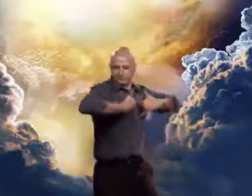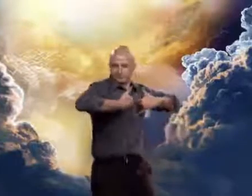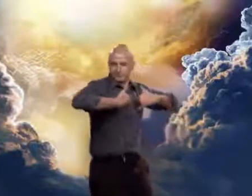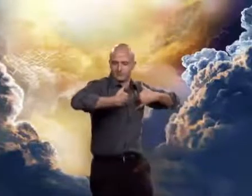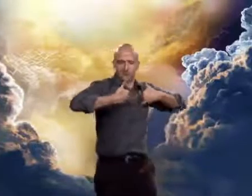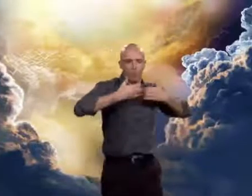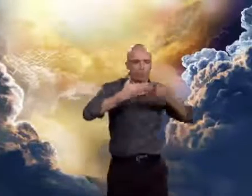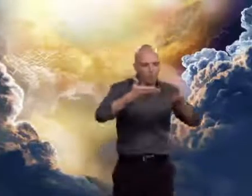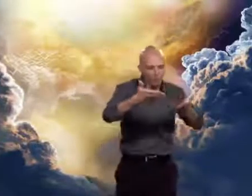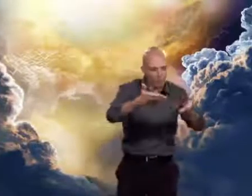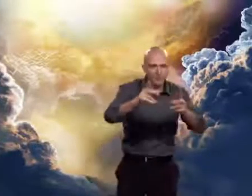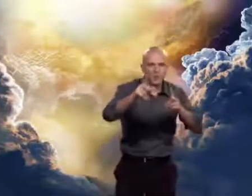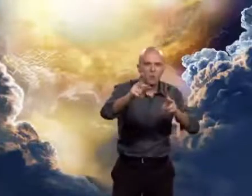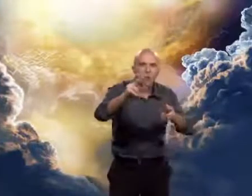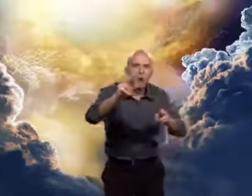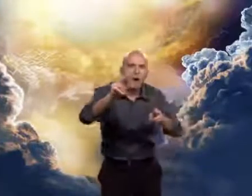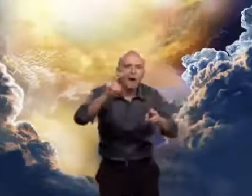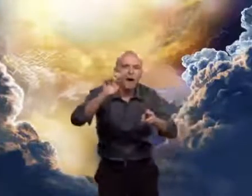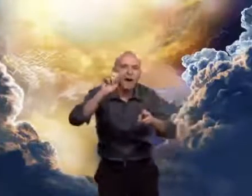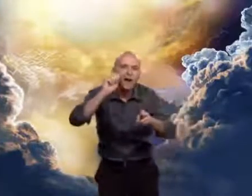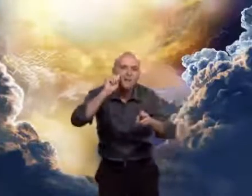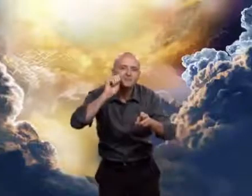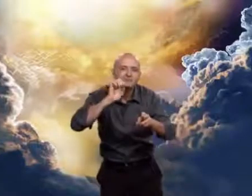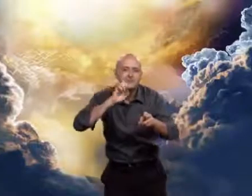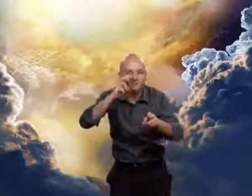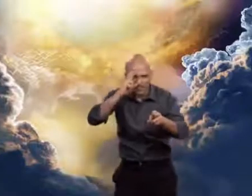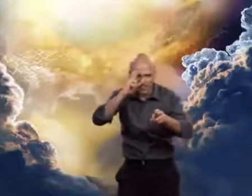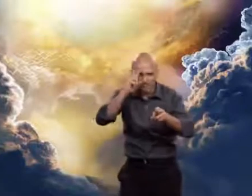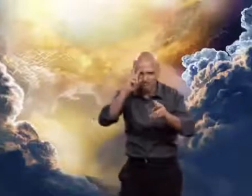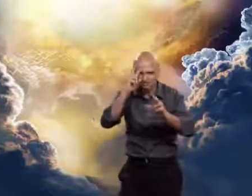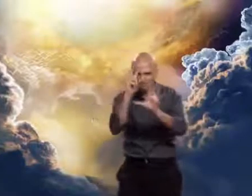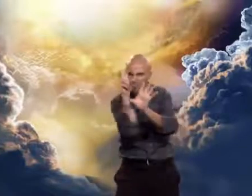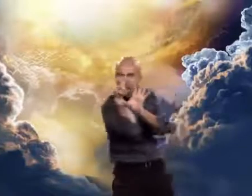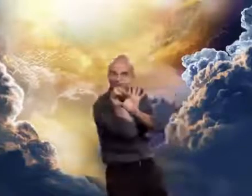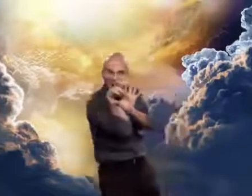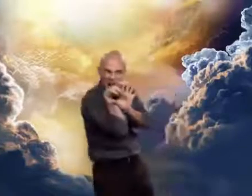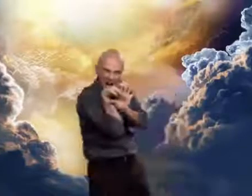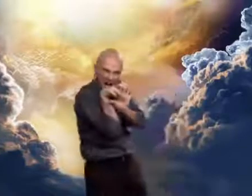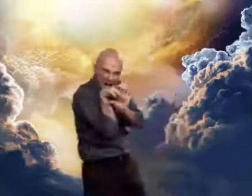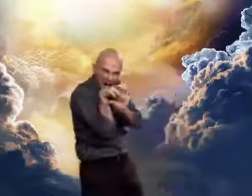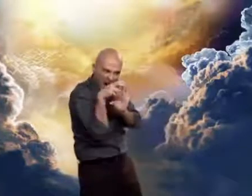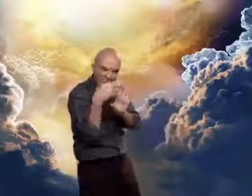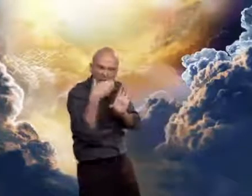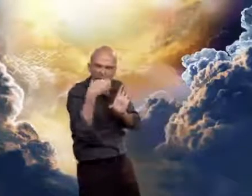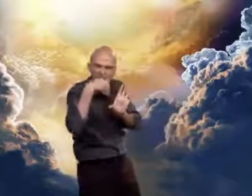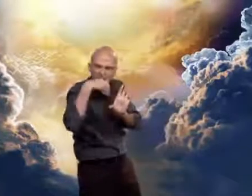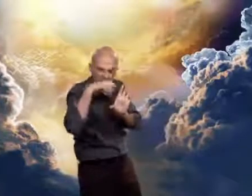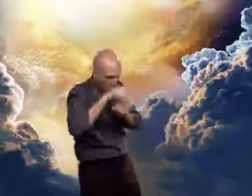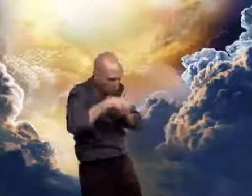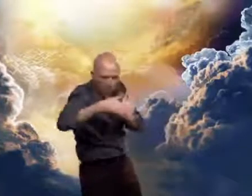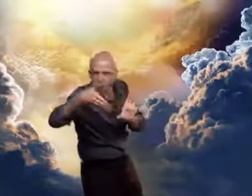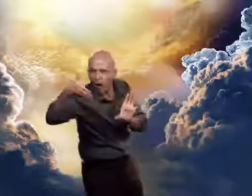corporações legislativas e mesmo nas cortes dos reis. Esse grande engano é o reaparecimento, sob